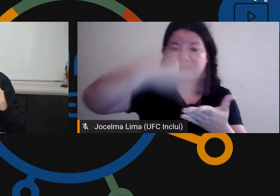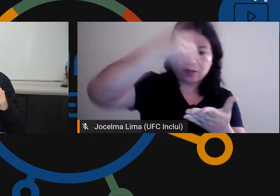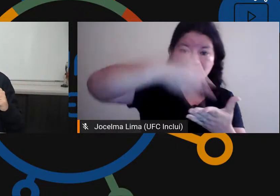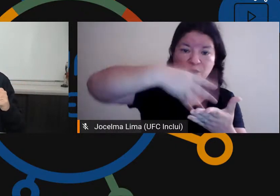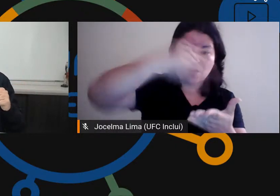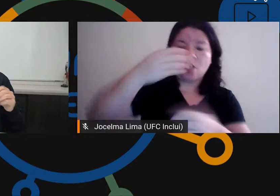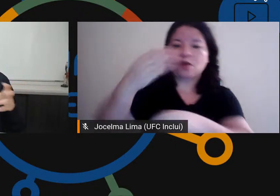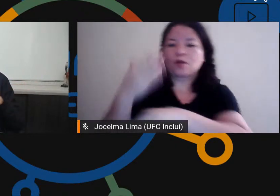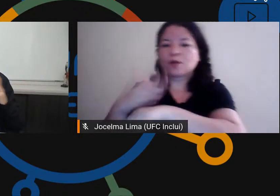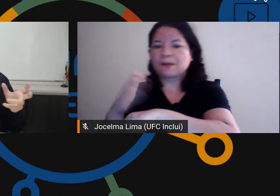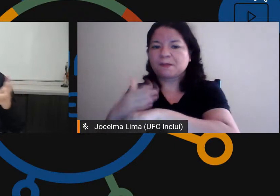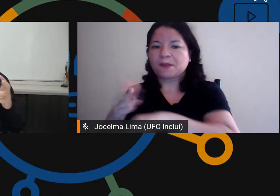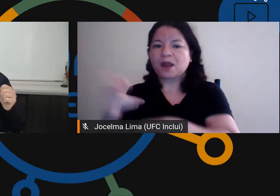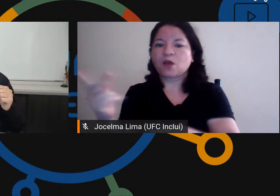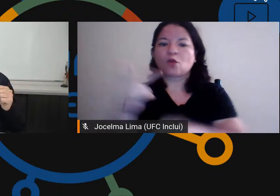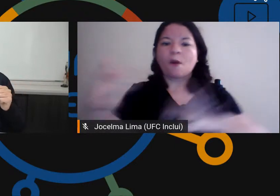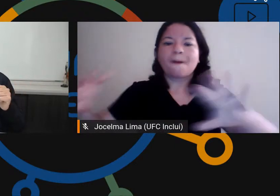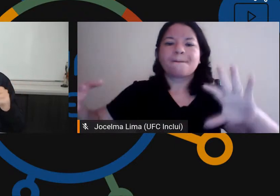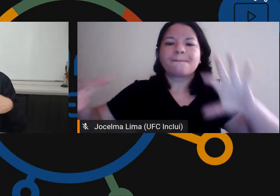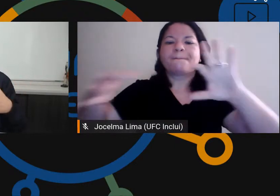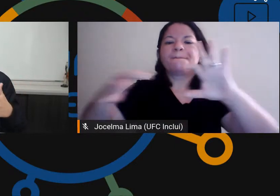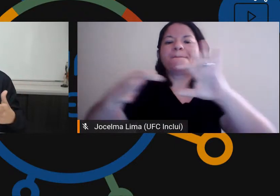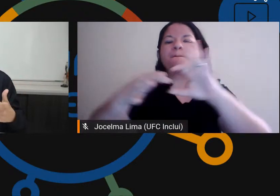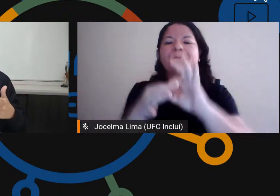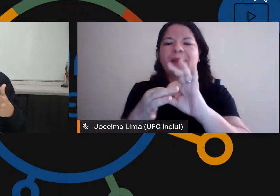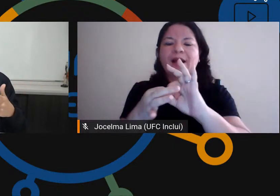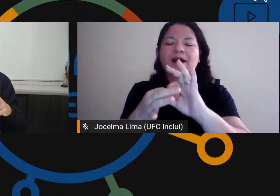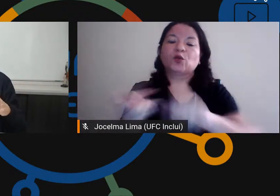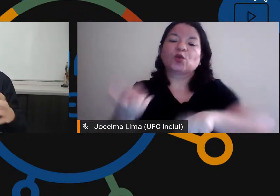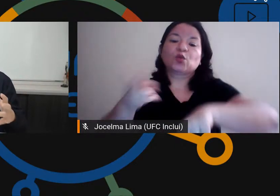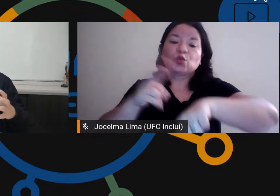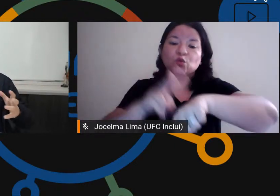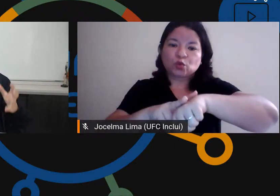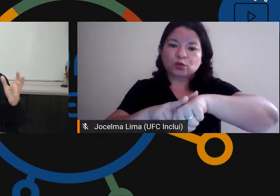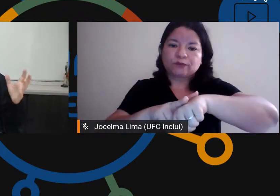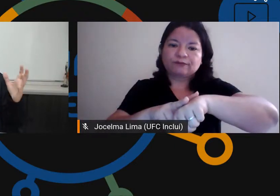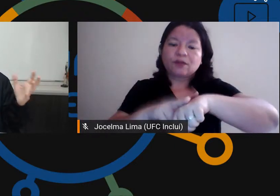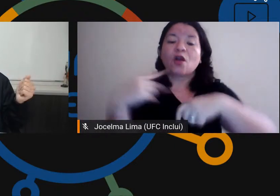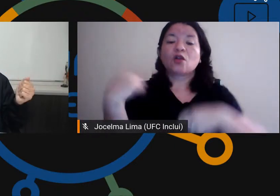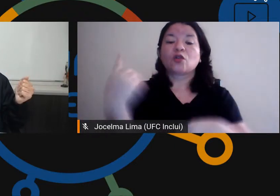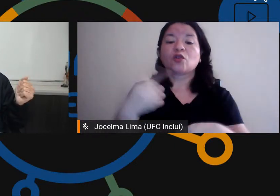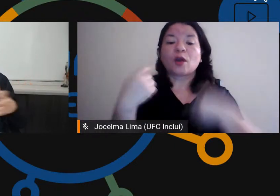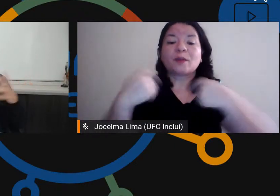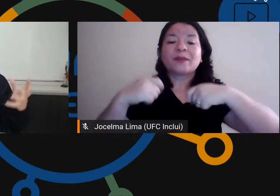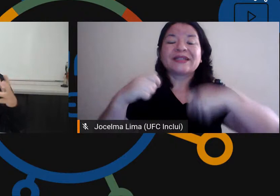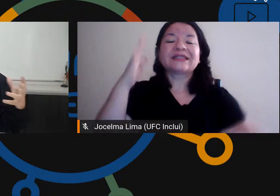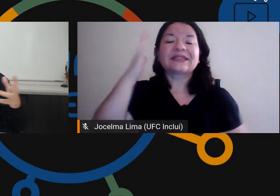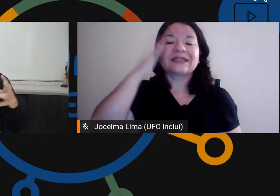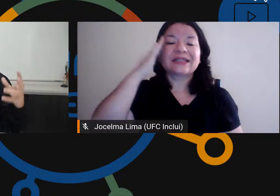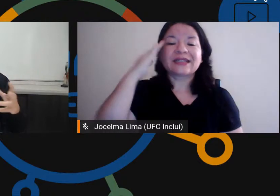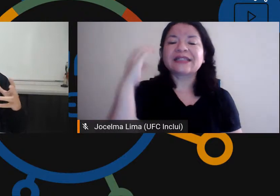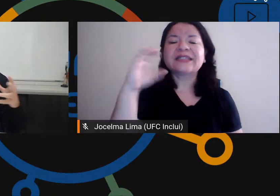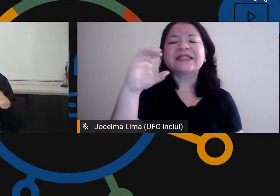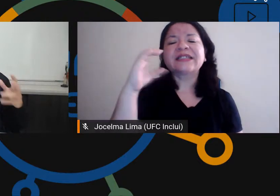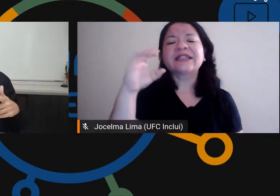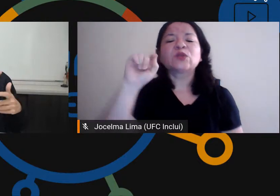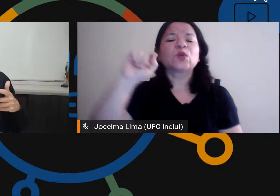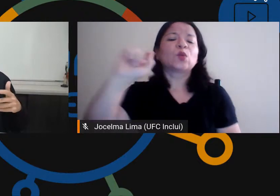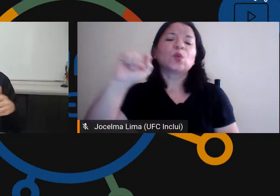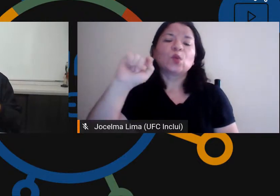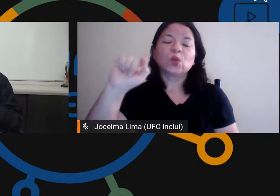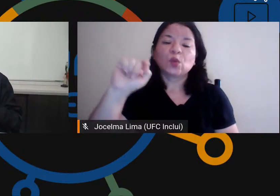prática, tá? Então, é uma leitura que vem dos dois lados, para entender o que é ciência, porque não adianta eu pegar um teórico, achar que o que ele fala é bonito,